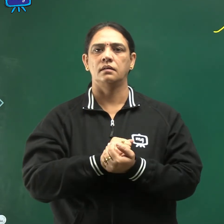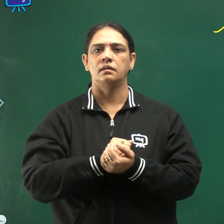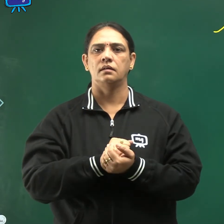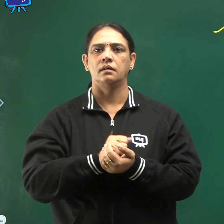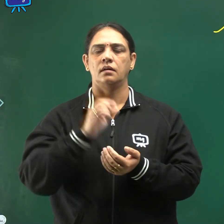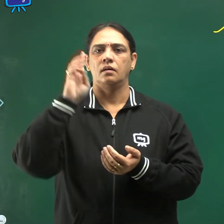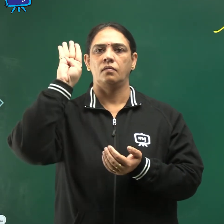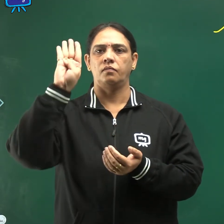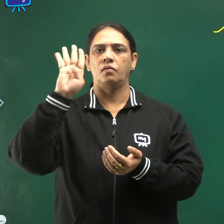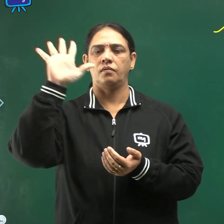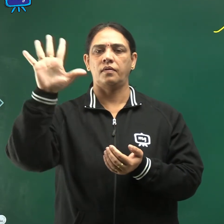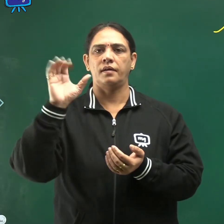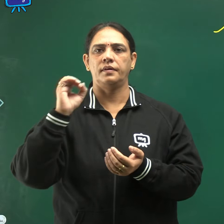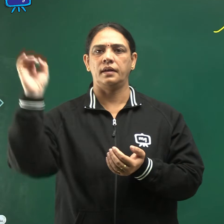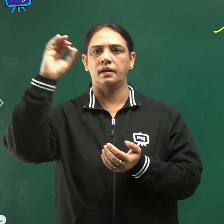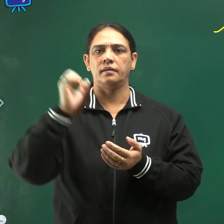45 डिग्री।